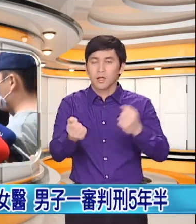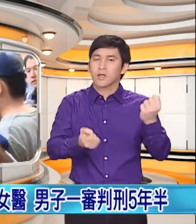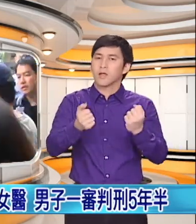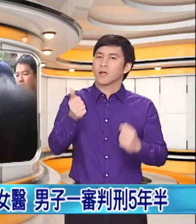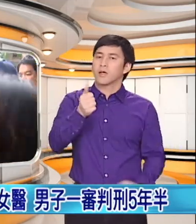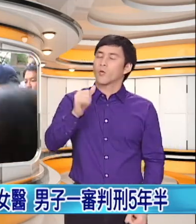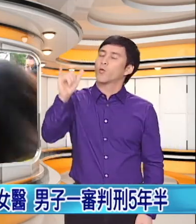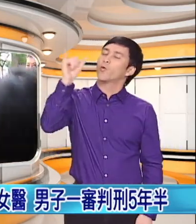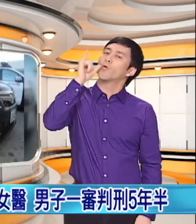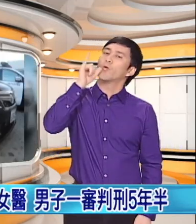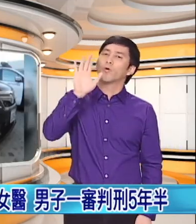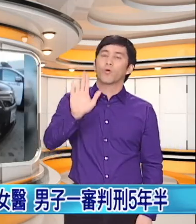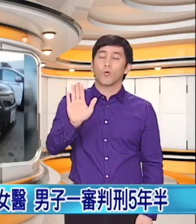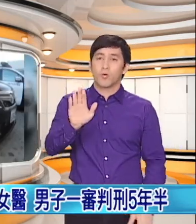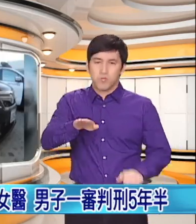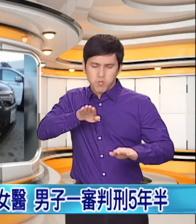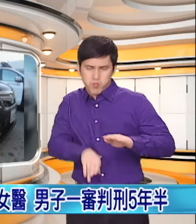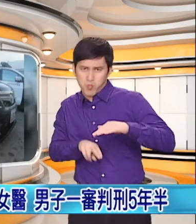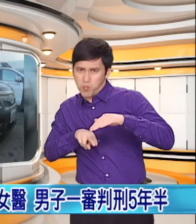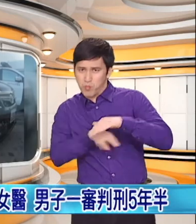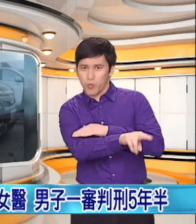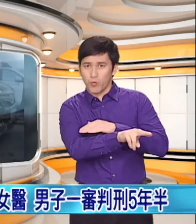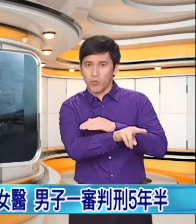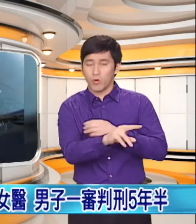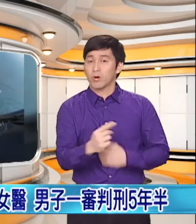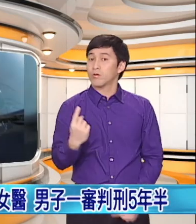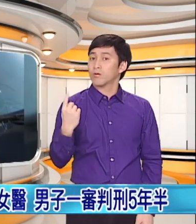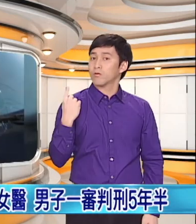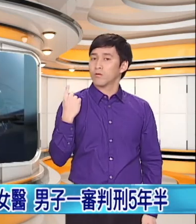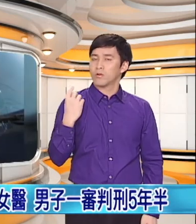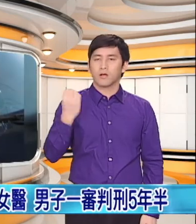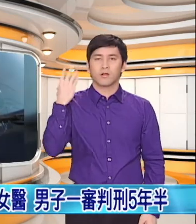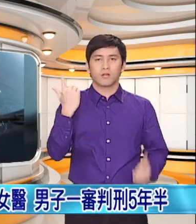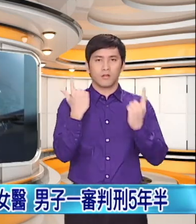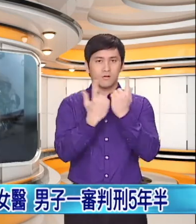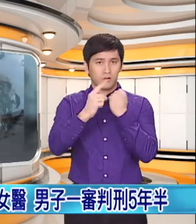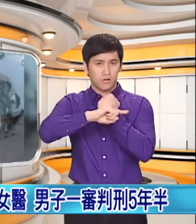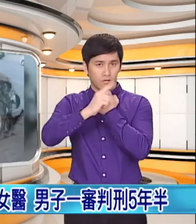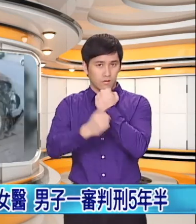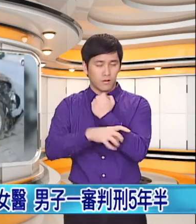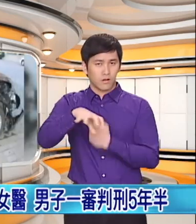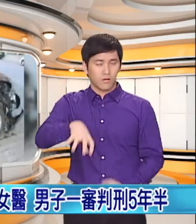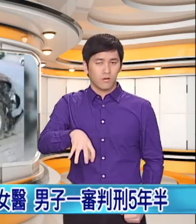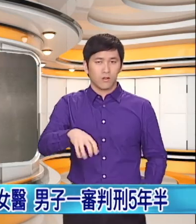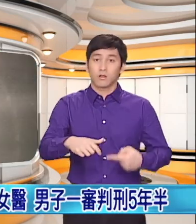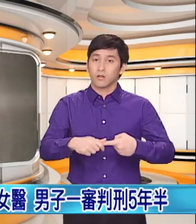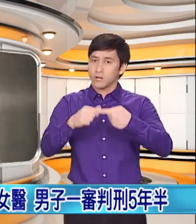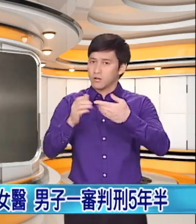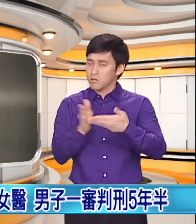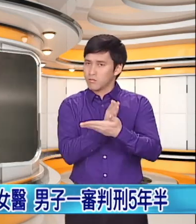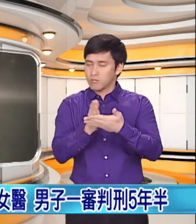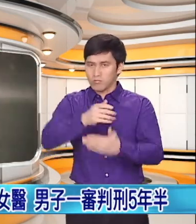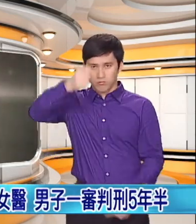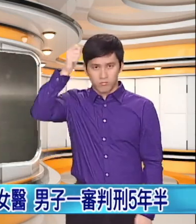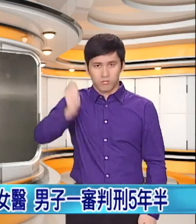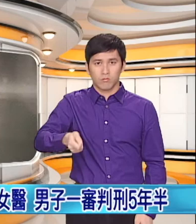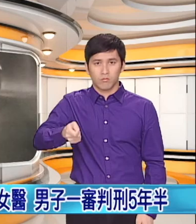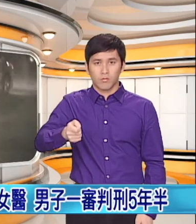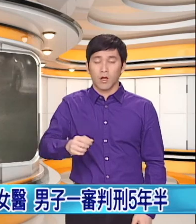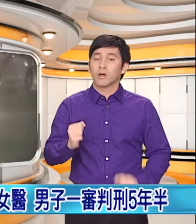不治，而肇事的驾驶竟然还加速逃逸。新北地方法院昨天一审宣判，被